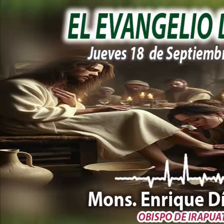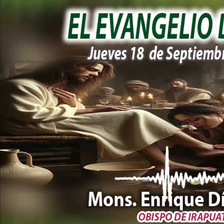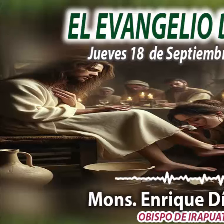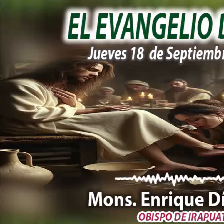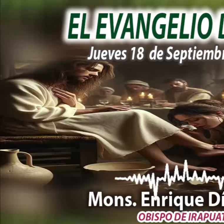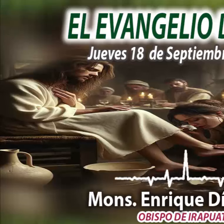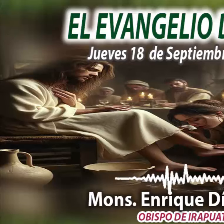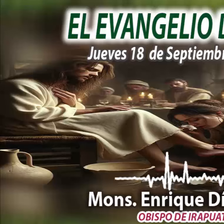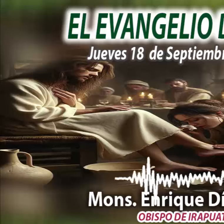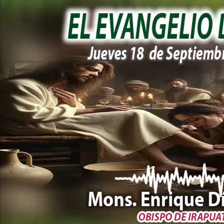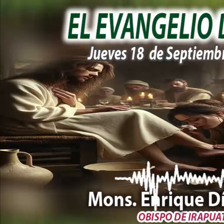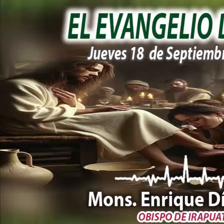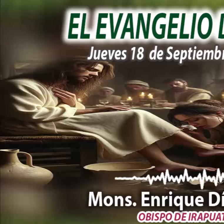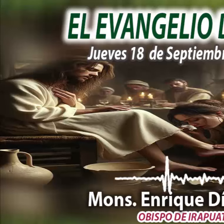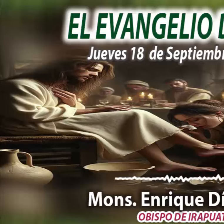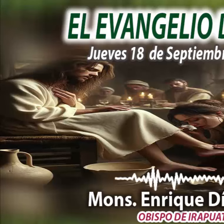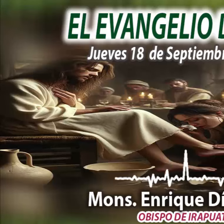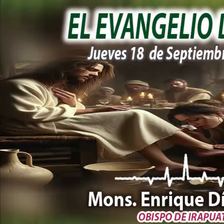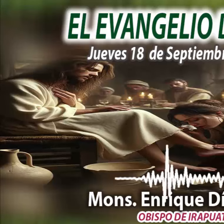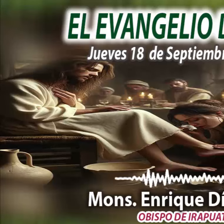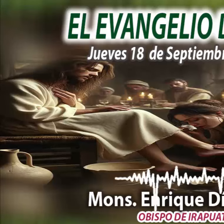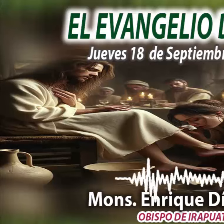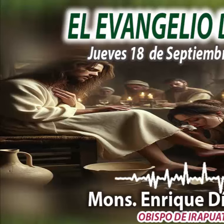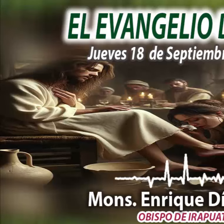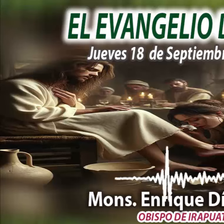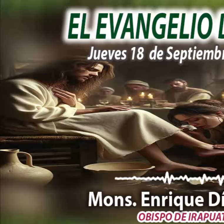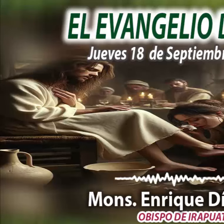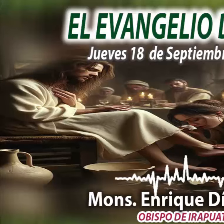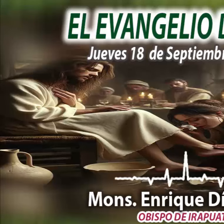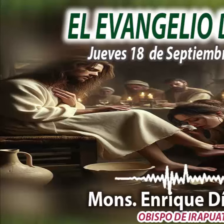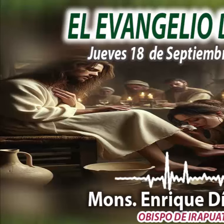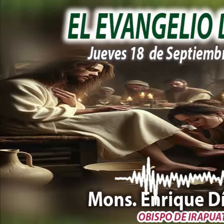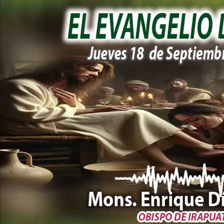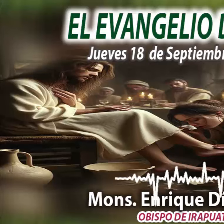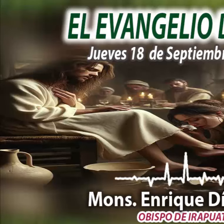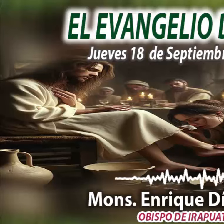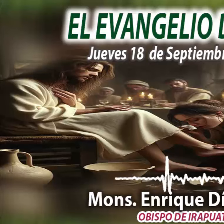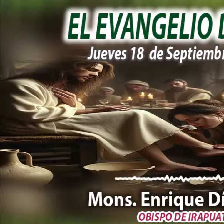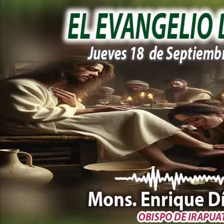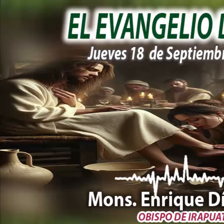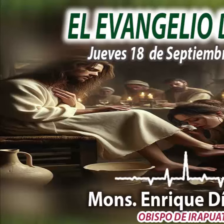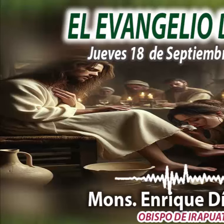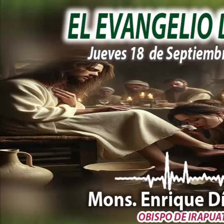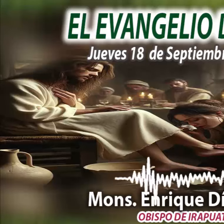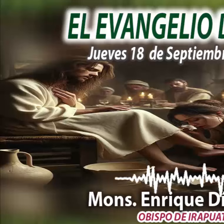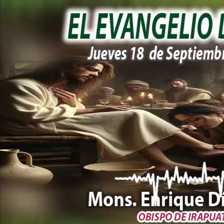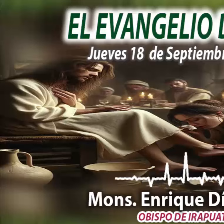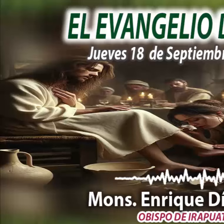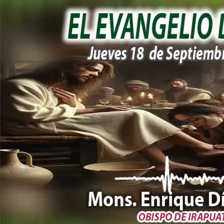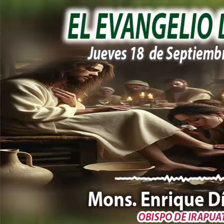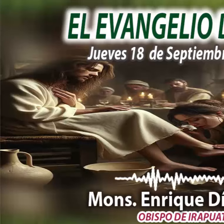El Evangelio del Día, en voz de Monseñor Enrique Díaz, a través de Radio María, voz